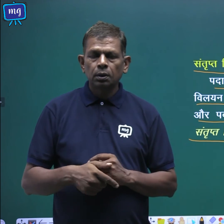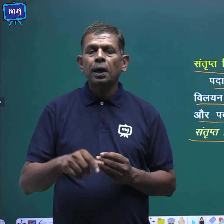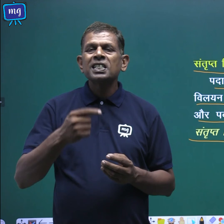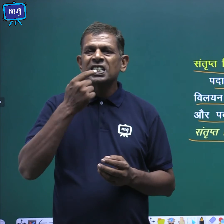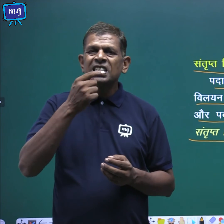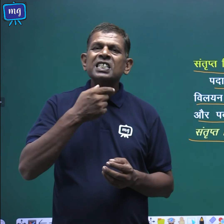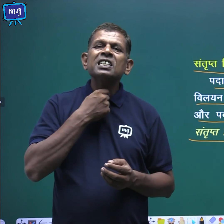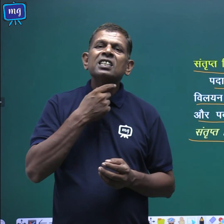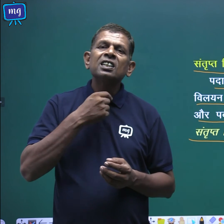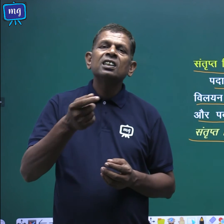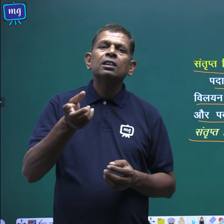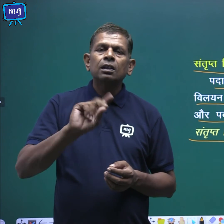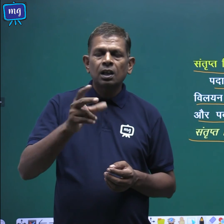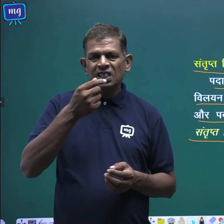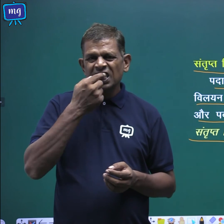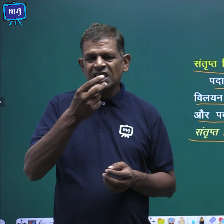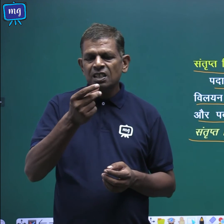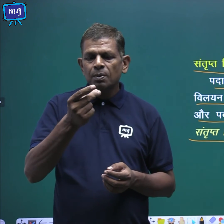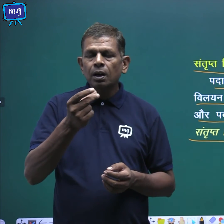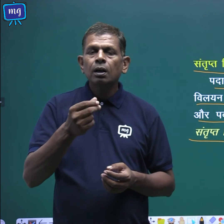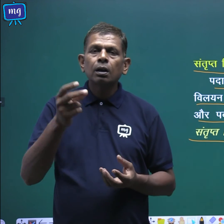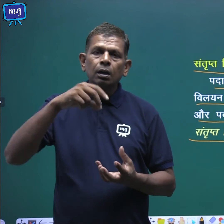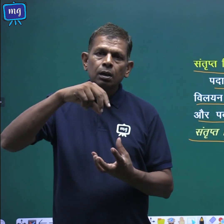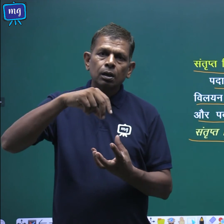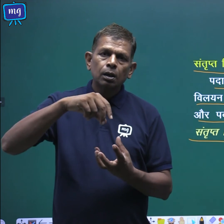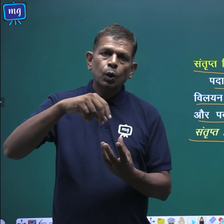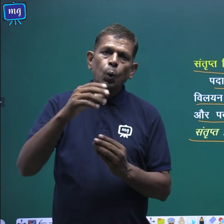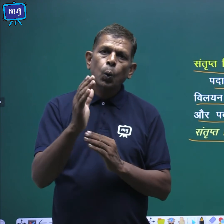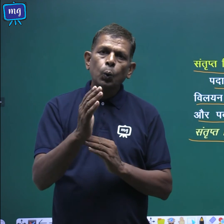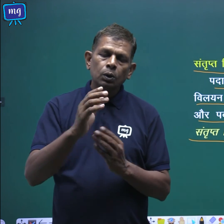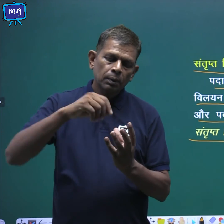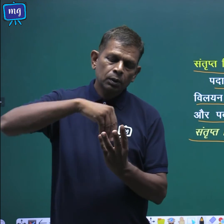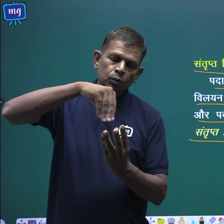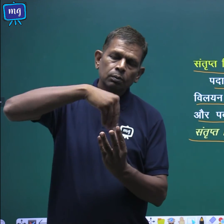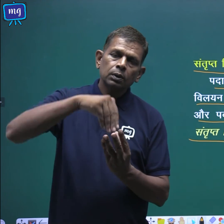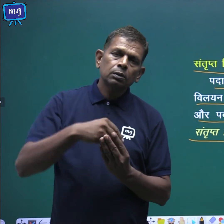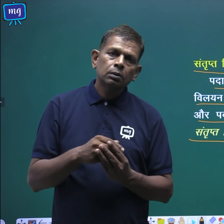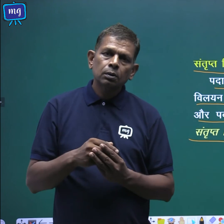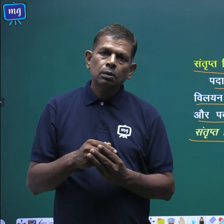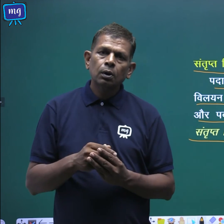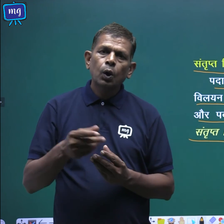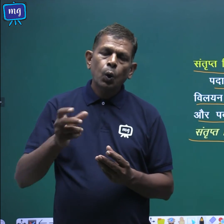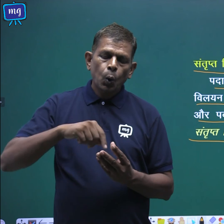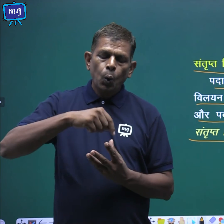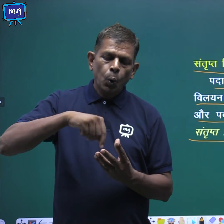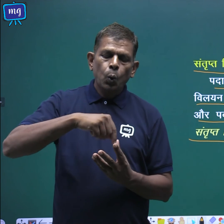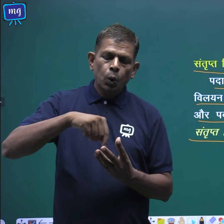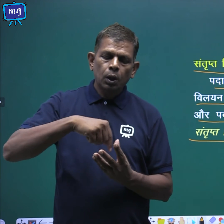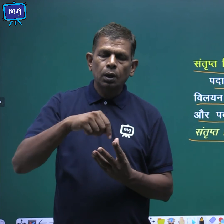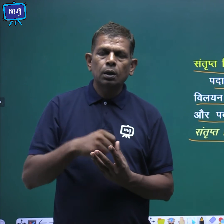चीनी या नमक डाला तो कुछ समय तक तो ये घुलता रहेगा।